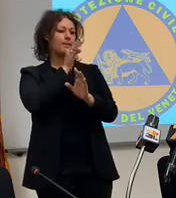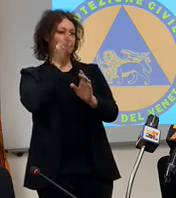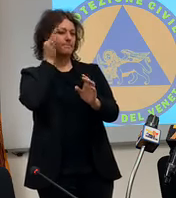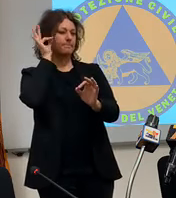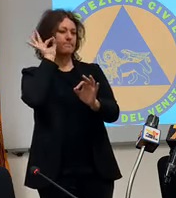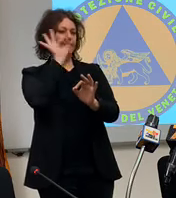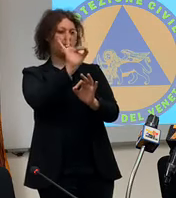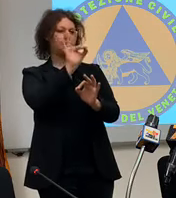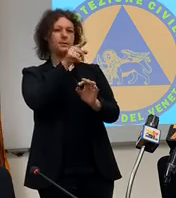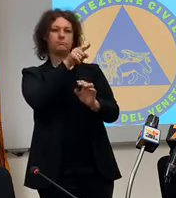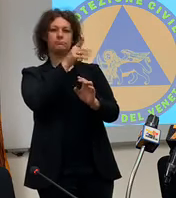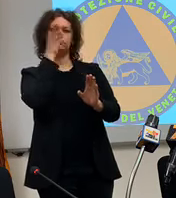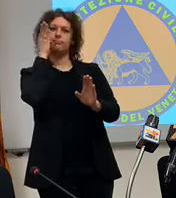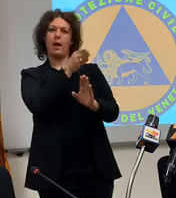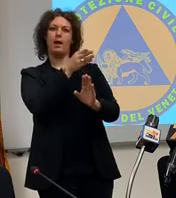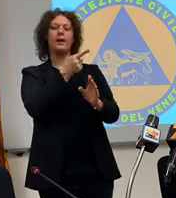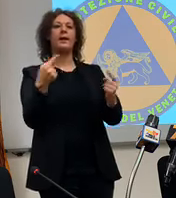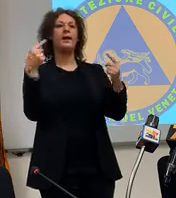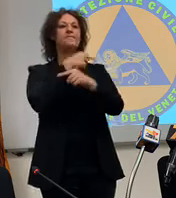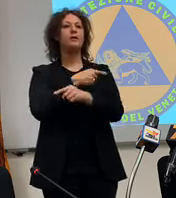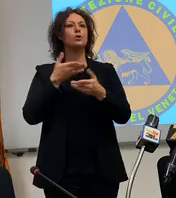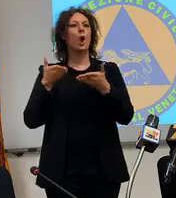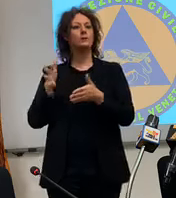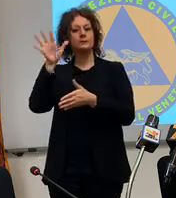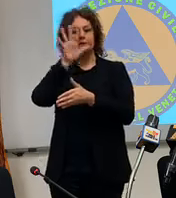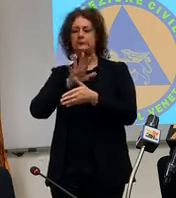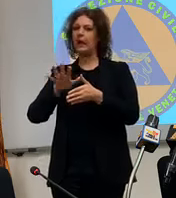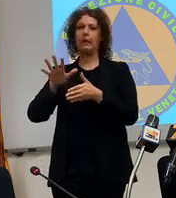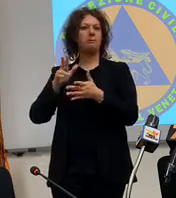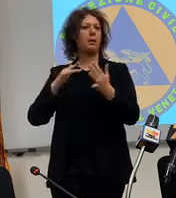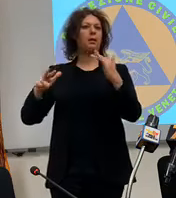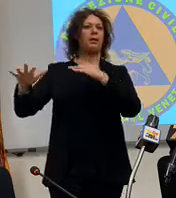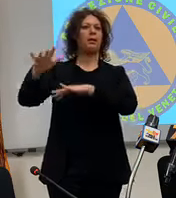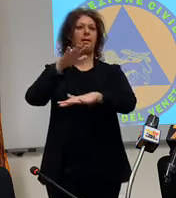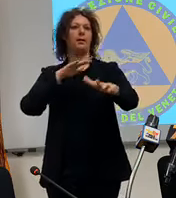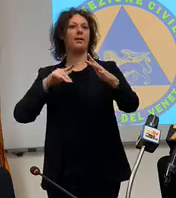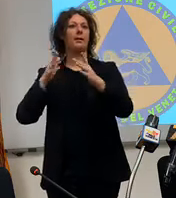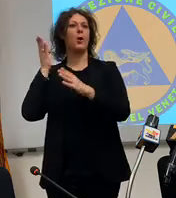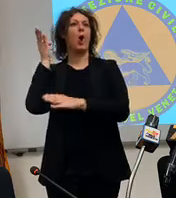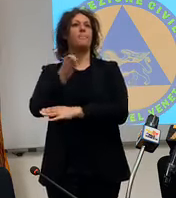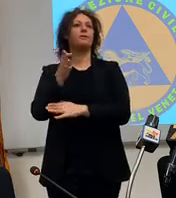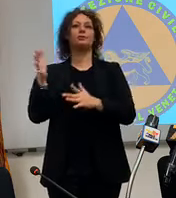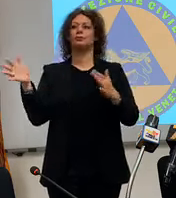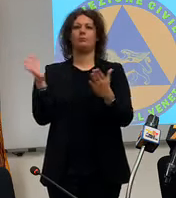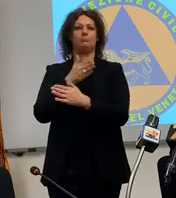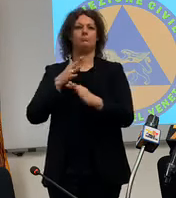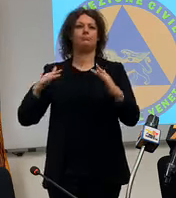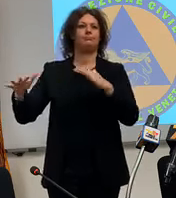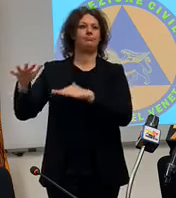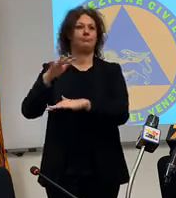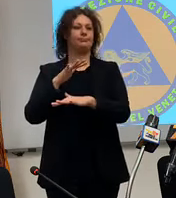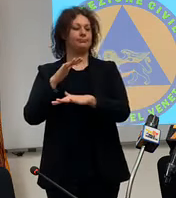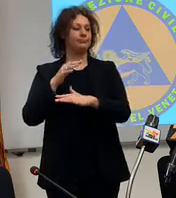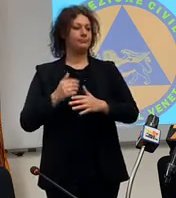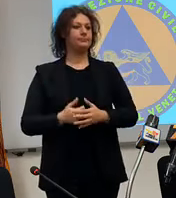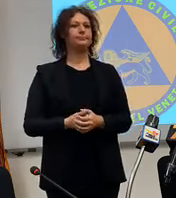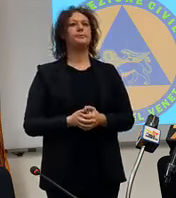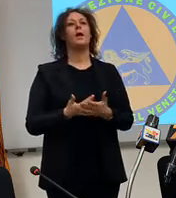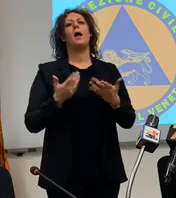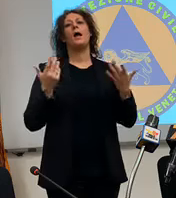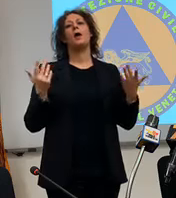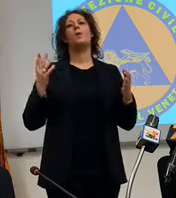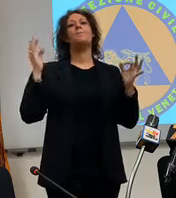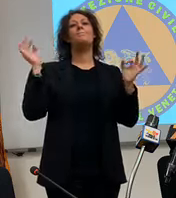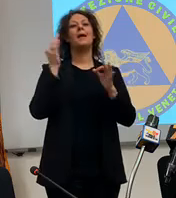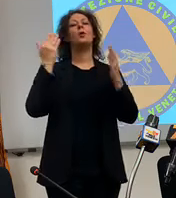trasversale quindi essere più diffuso magari in maniera Ma in termini di positività in termini di nuovi casi noi ne